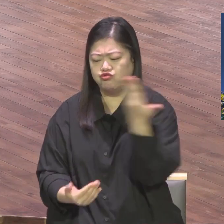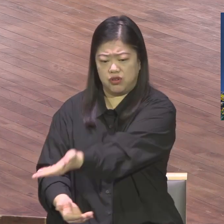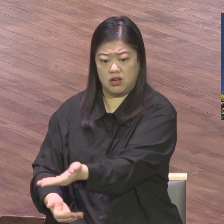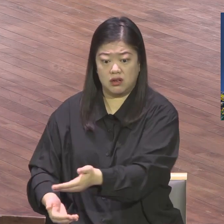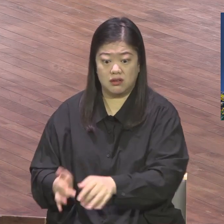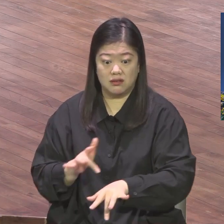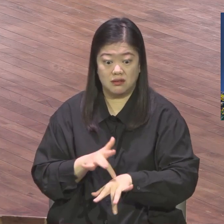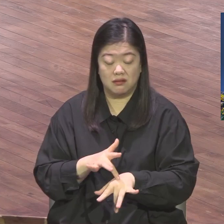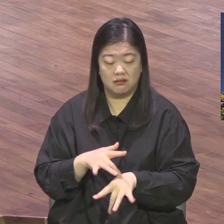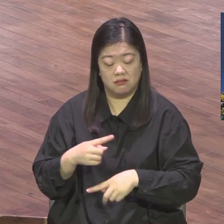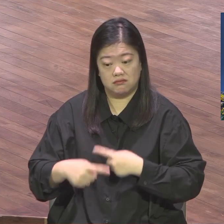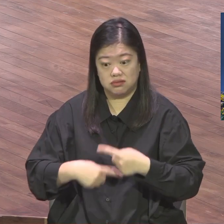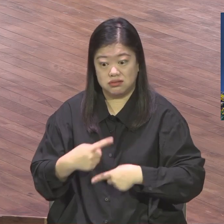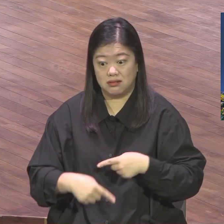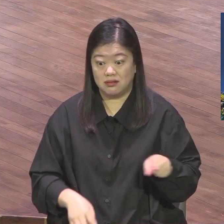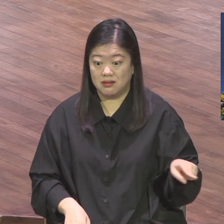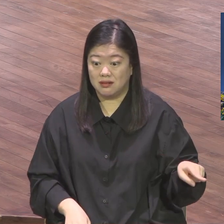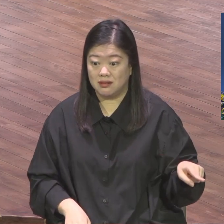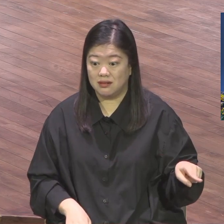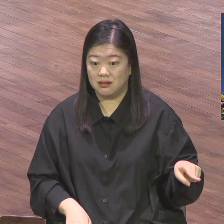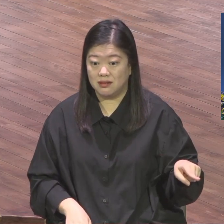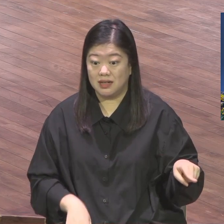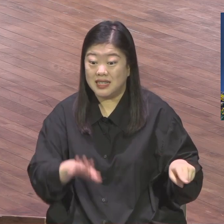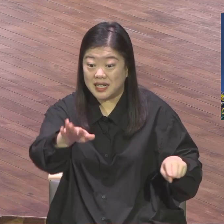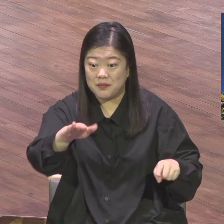여러분 일제시대 때 말이요,